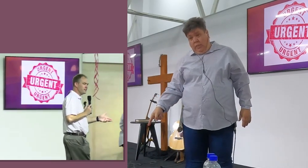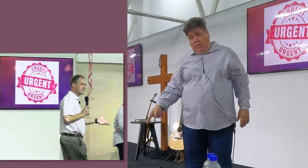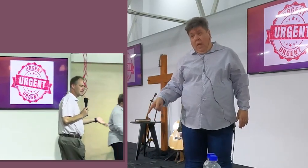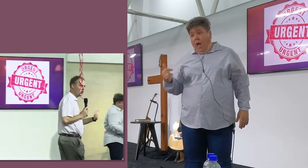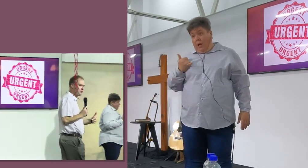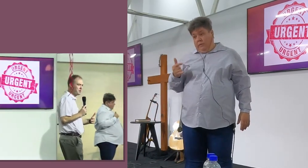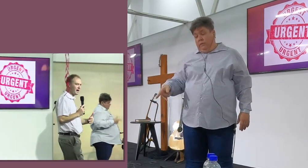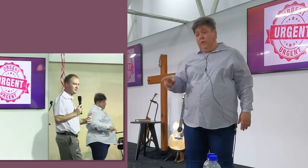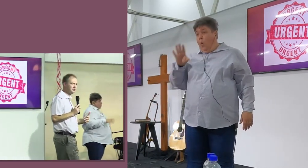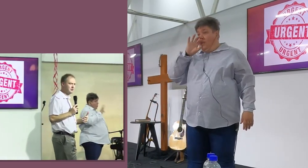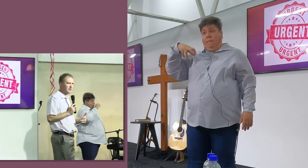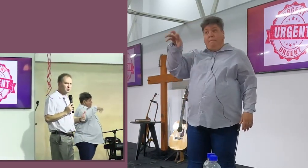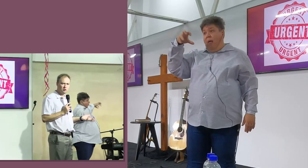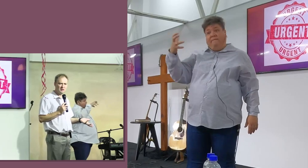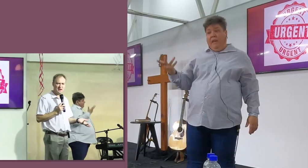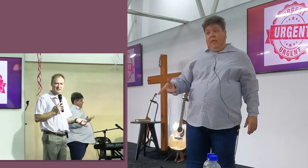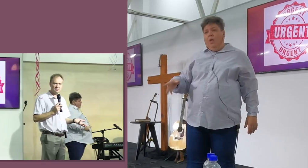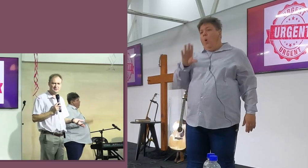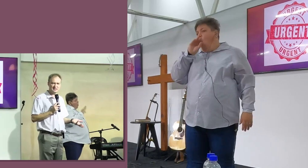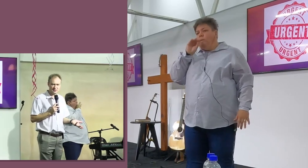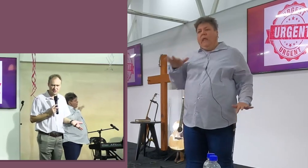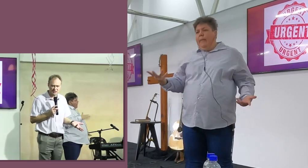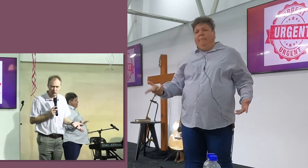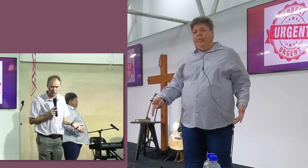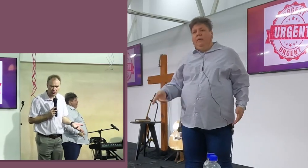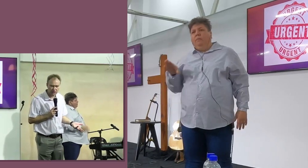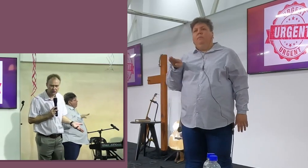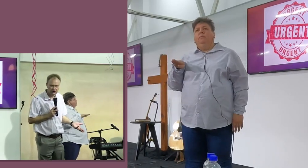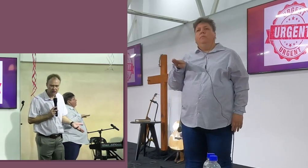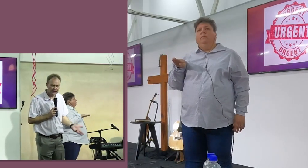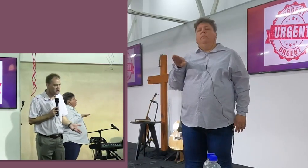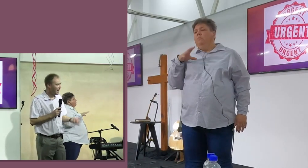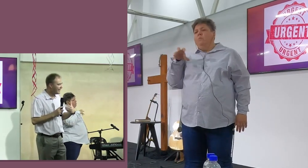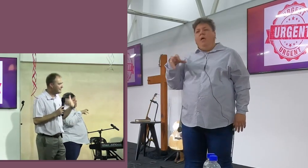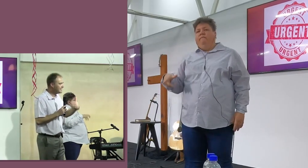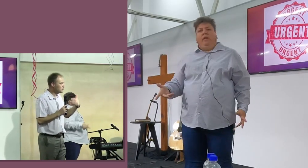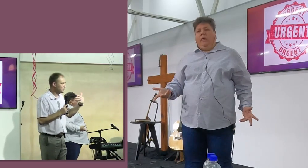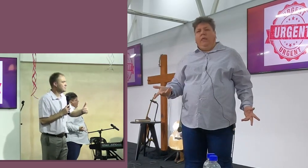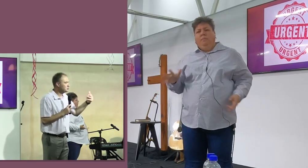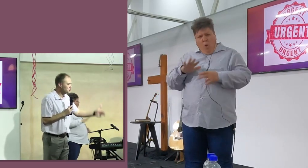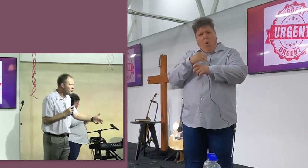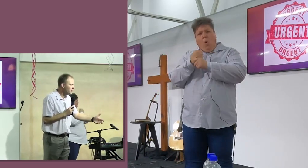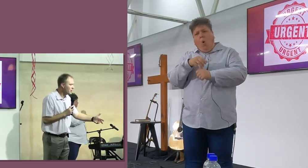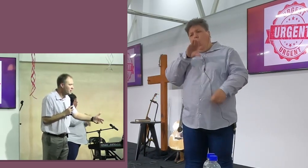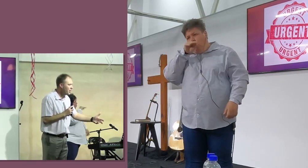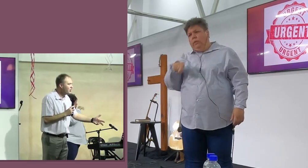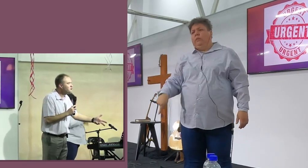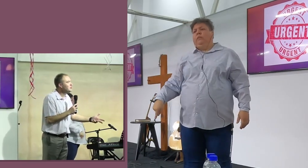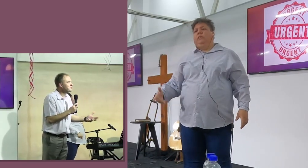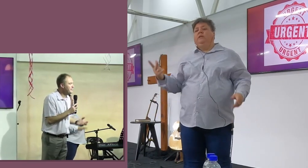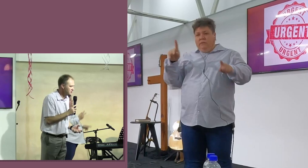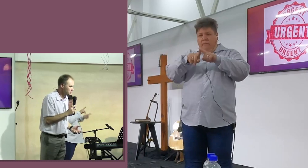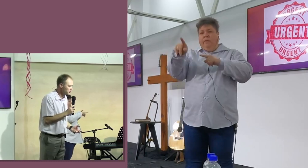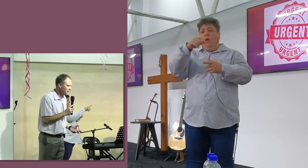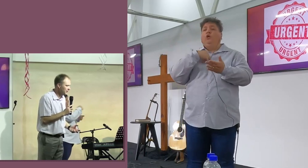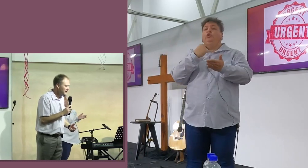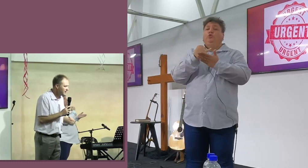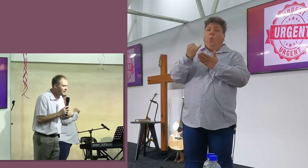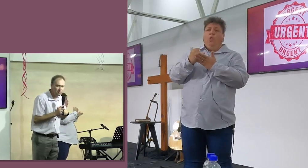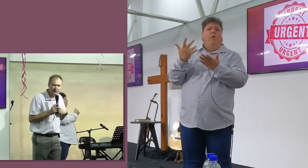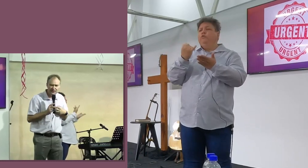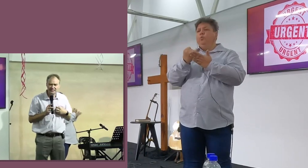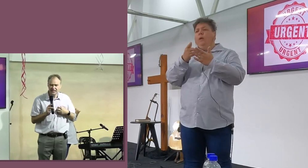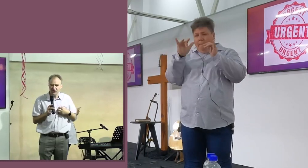meer een hond wees nie as hy op een blaf? As een hond nie meer kan blaf nie, is hy nog steeds een hond. Net so. Ek en jy is nog steeds een sonde daar, al doen ek minder sonde.